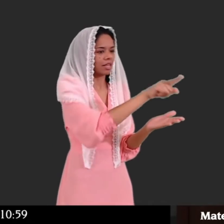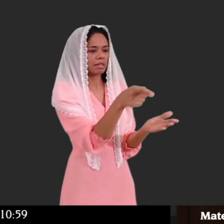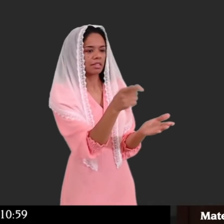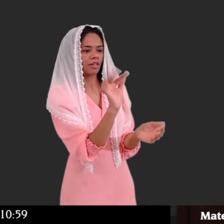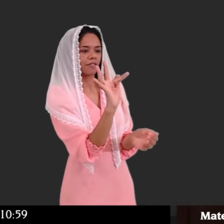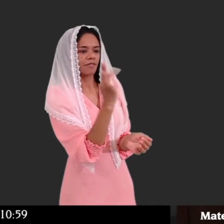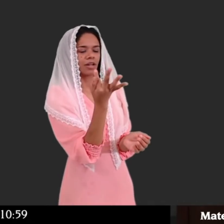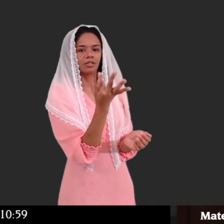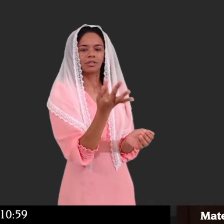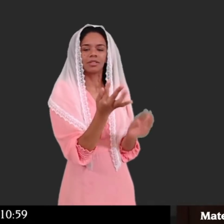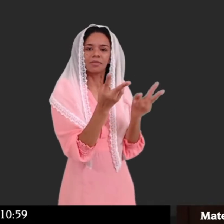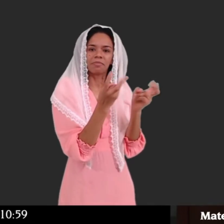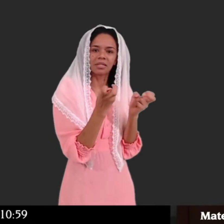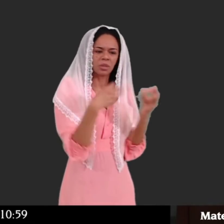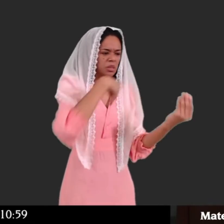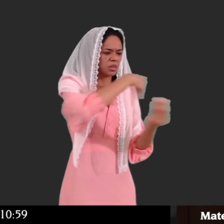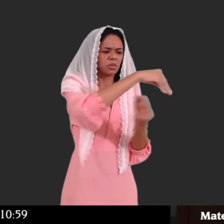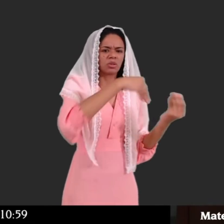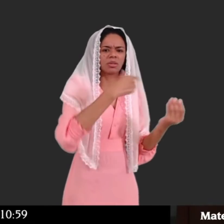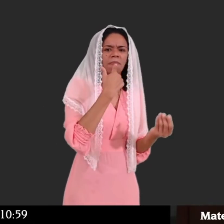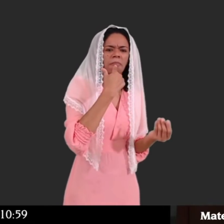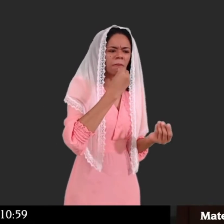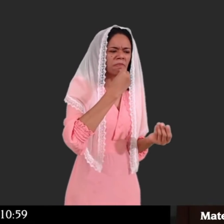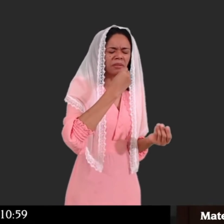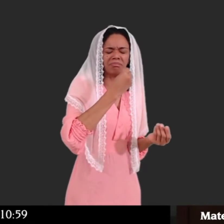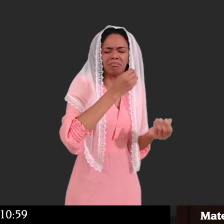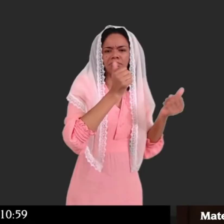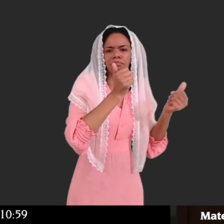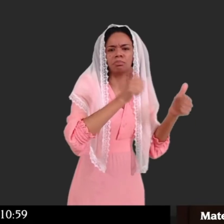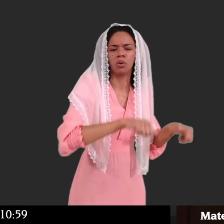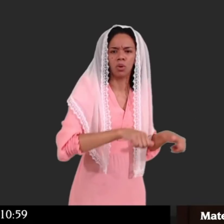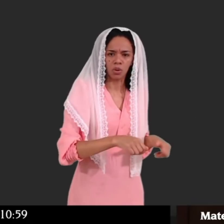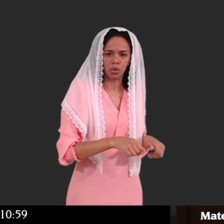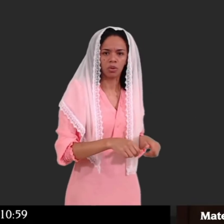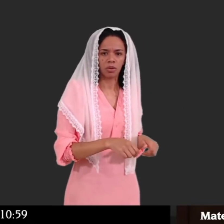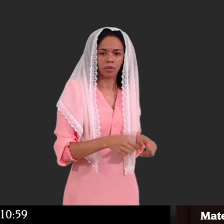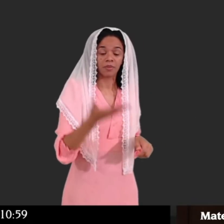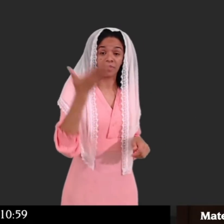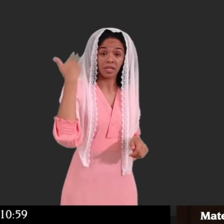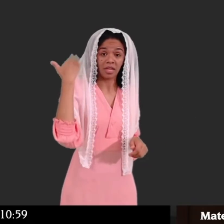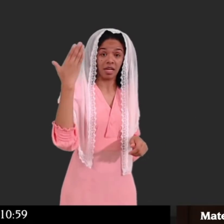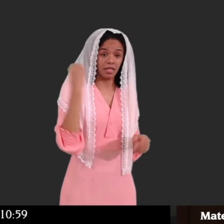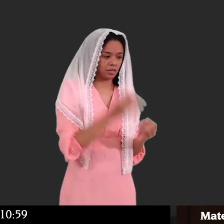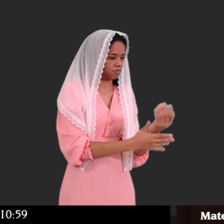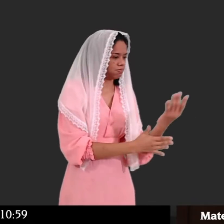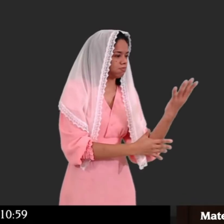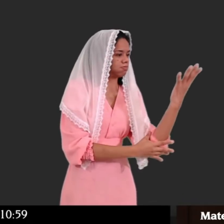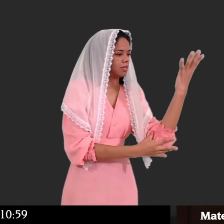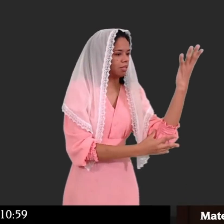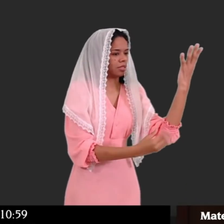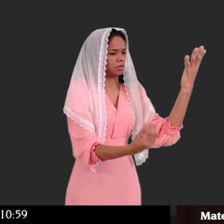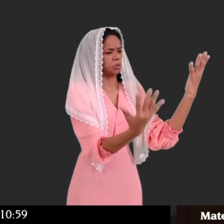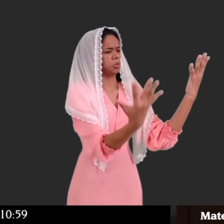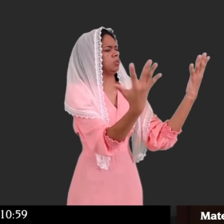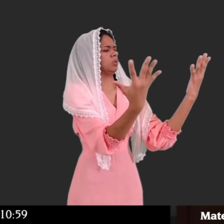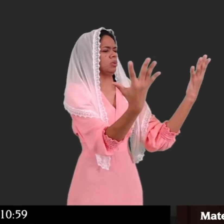para comer. O inimigo gostava muito de arrancar trigo da igreja, matava, perseguia. Depois ele